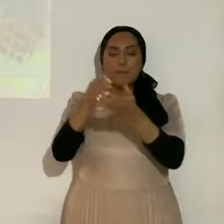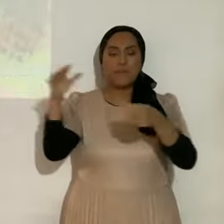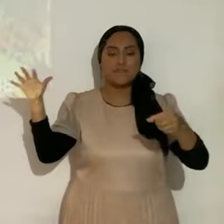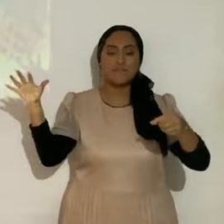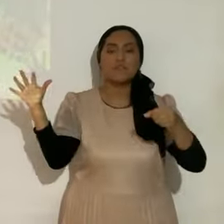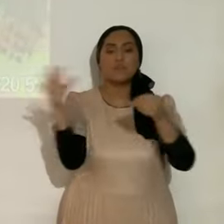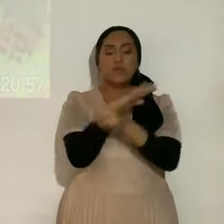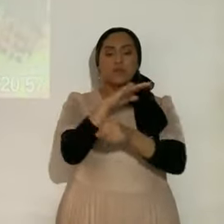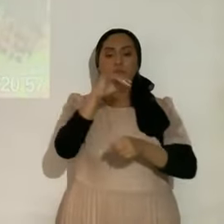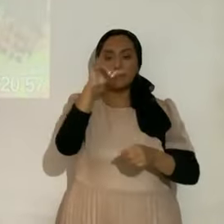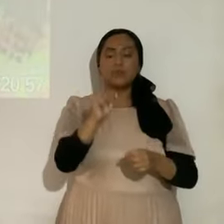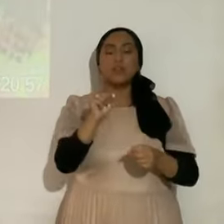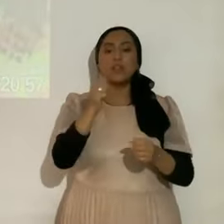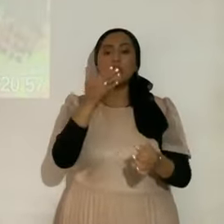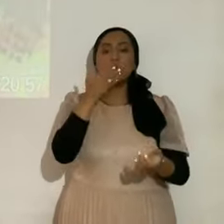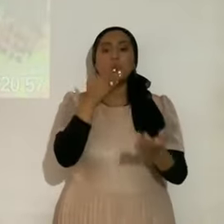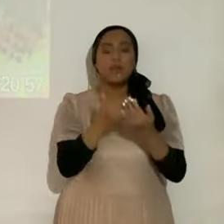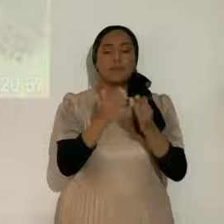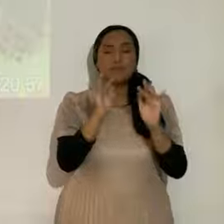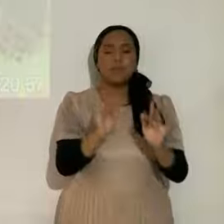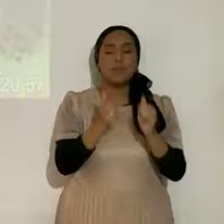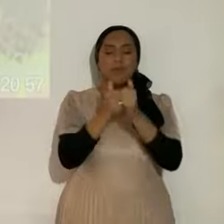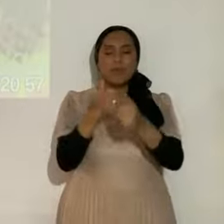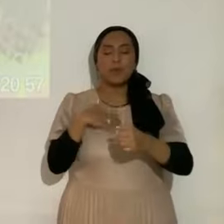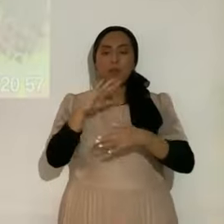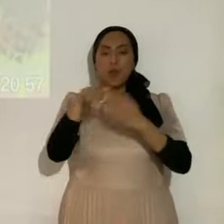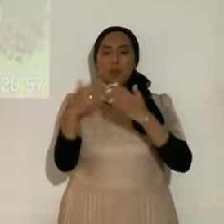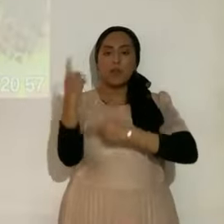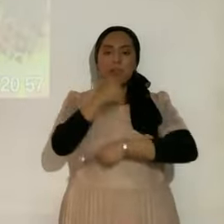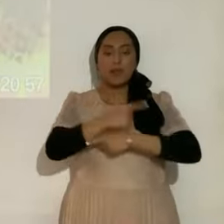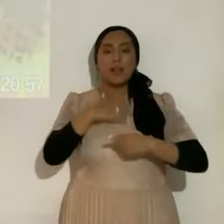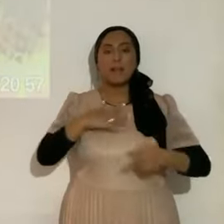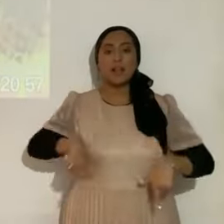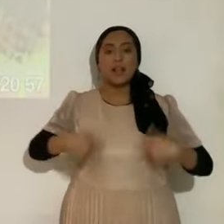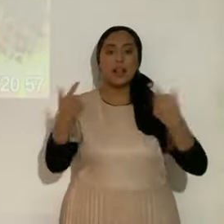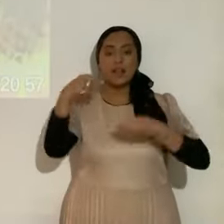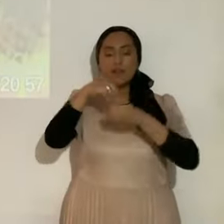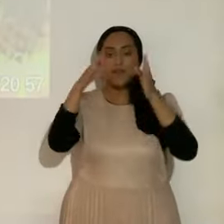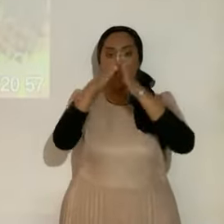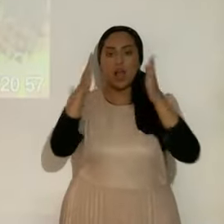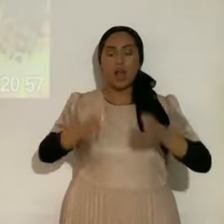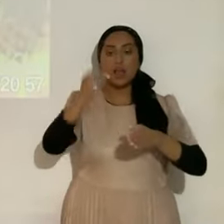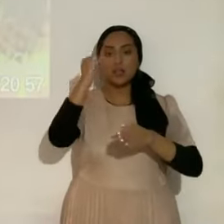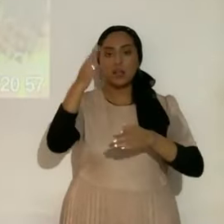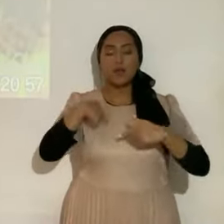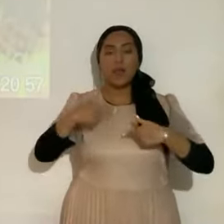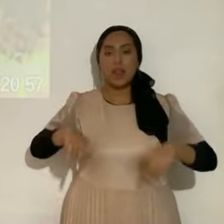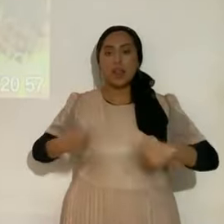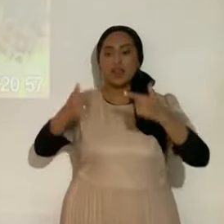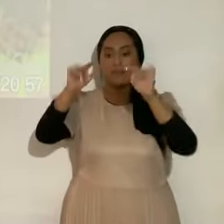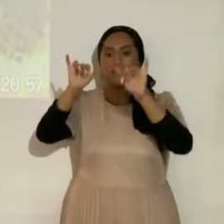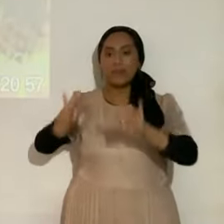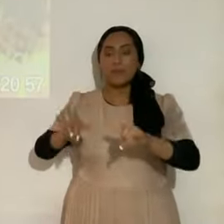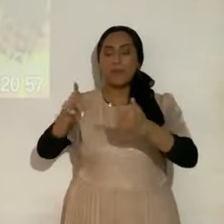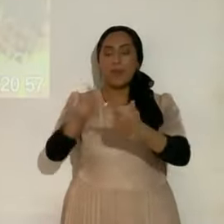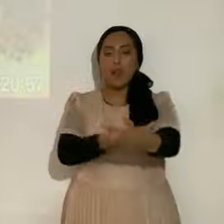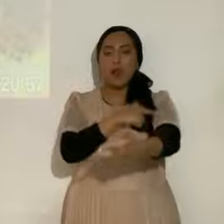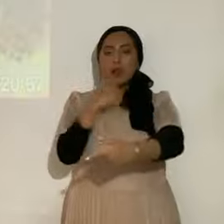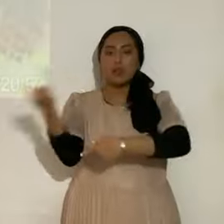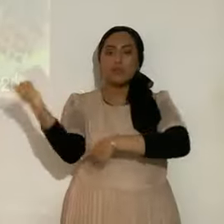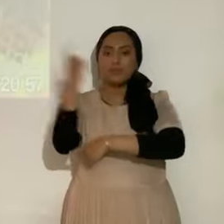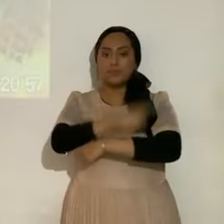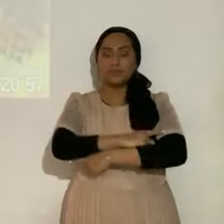rebosando. Ciertamente el bien y la compasión me seguirán todos los días de mi vida. Y en la casa de Yahweh moraré por largos